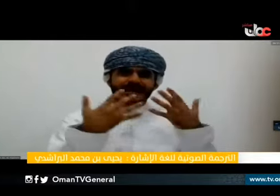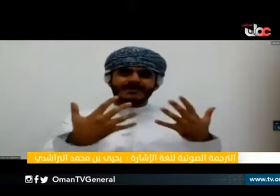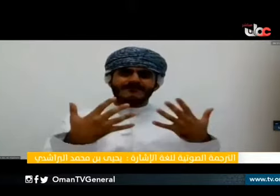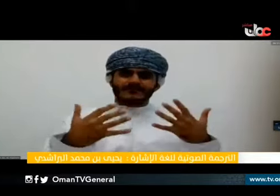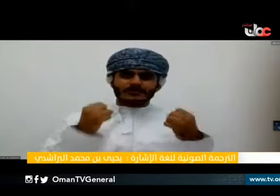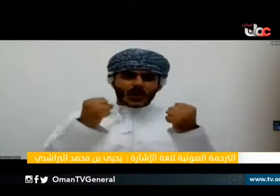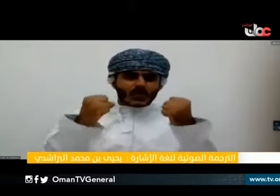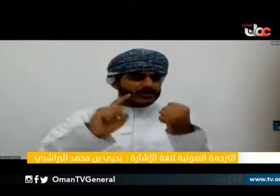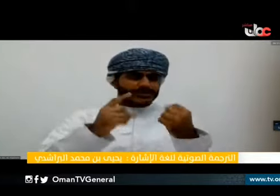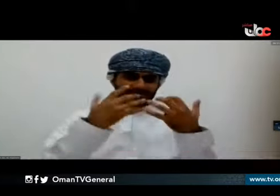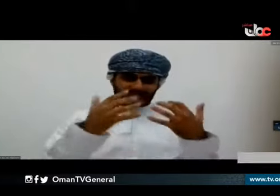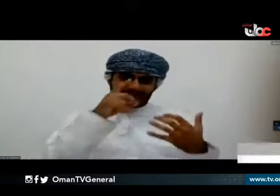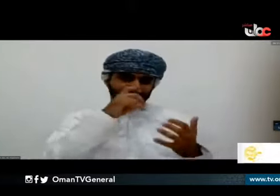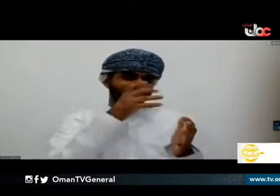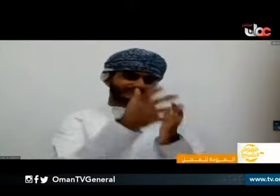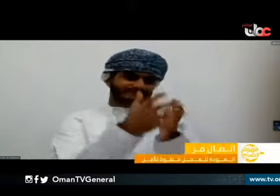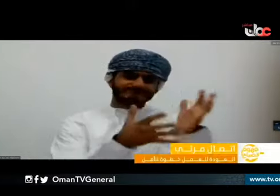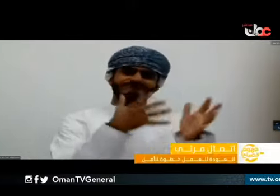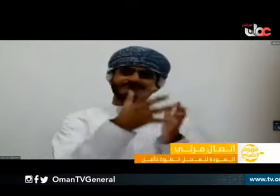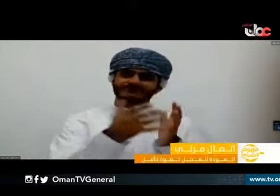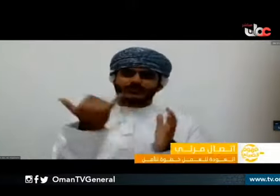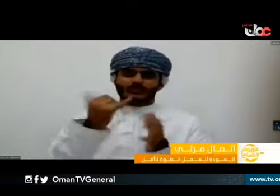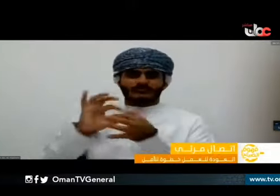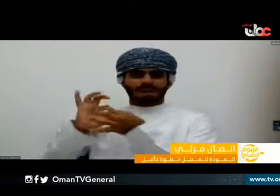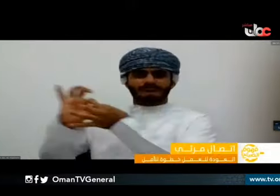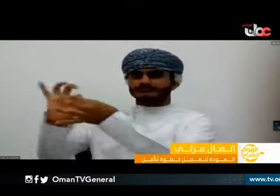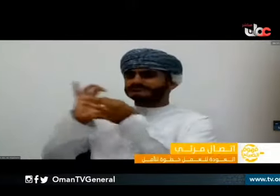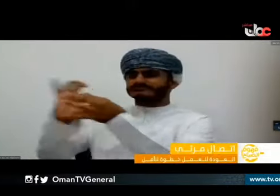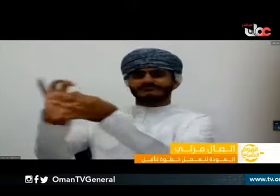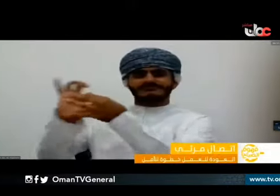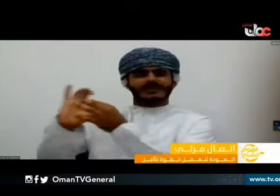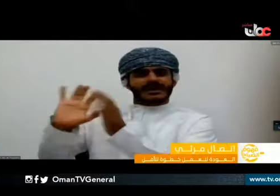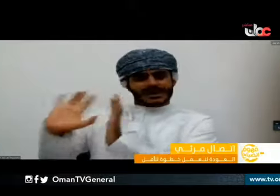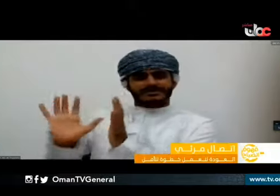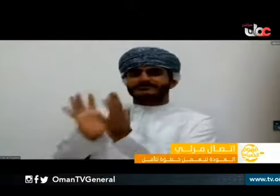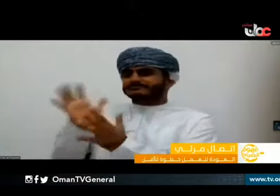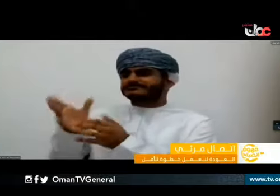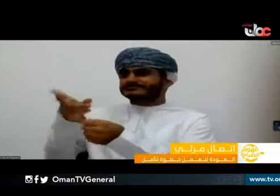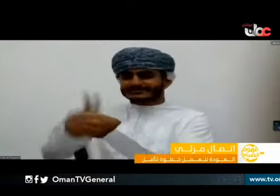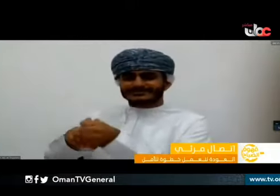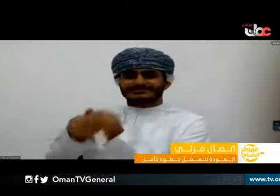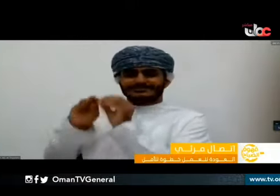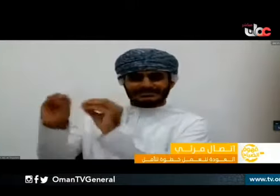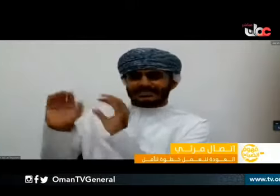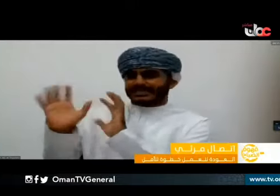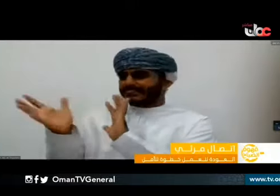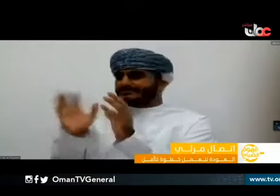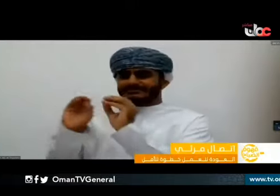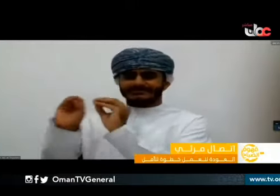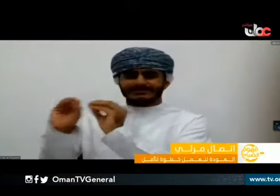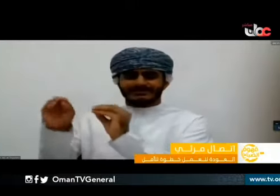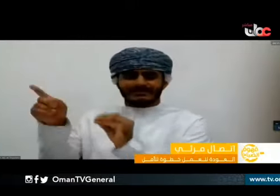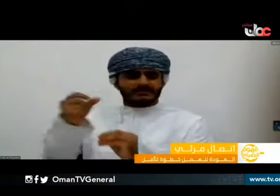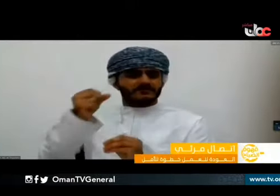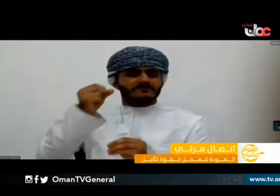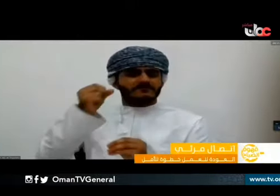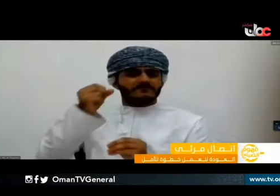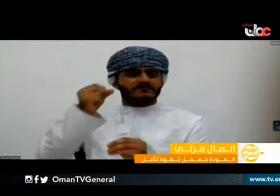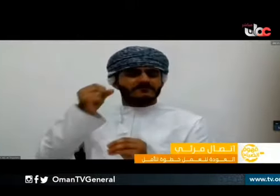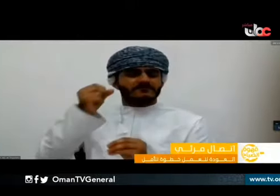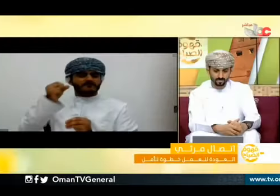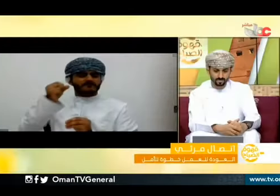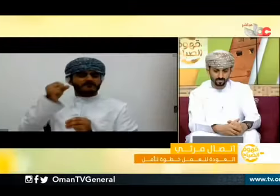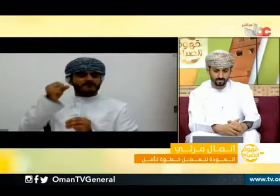زملائي في العمل، بدا انهم ايضا يتعلموا اساسيات لغه الاشاره والتواصل مع بعض في